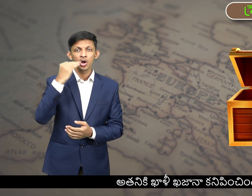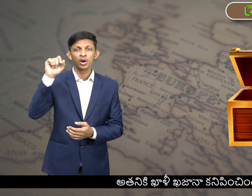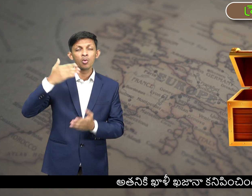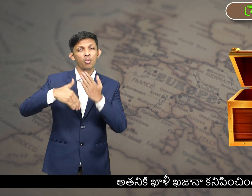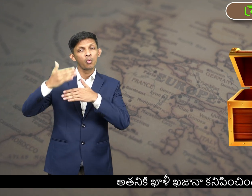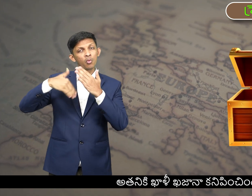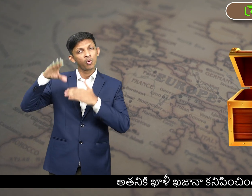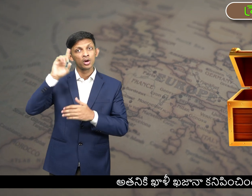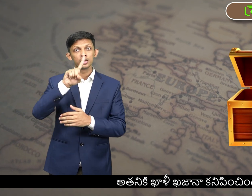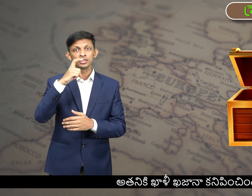ఖజానా కనిపించింది.